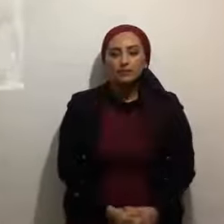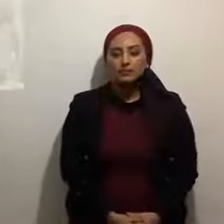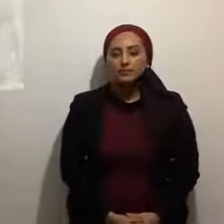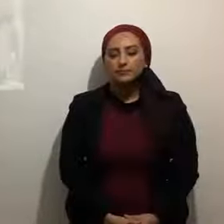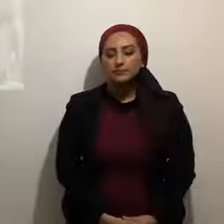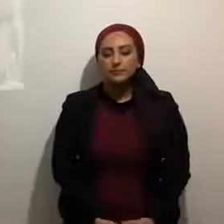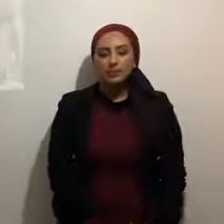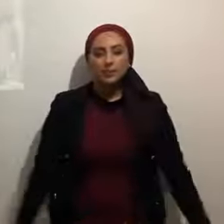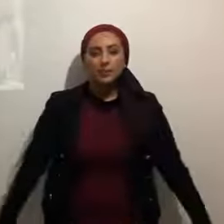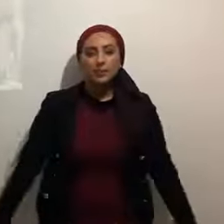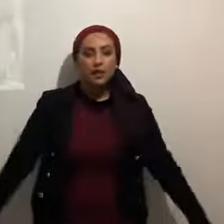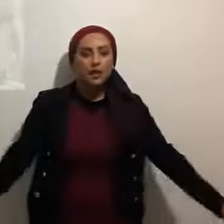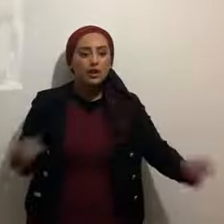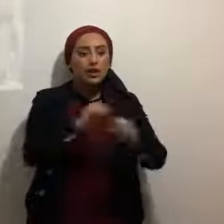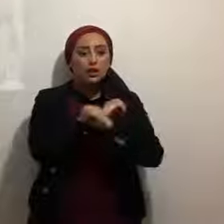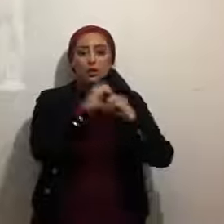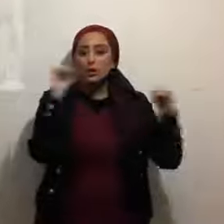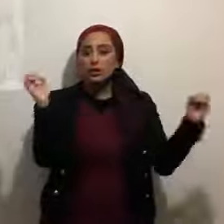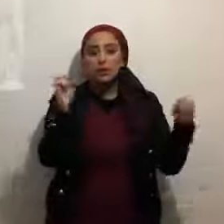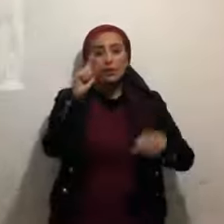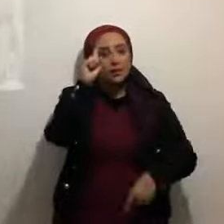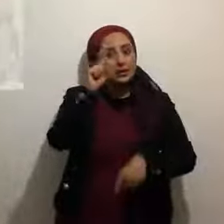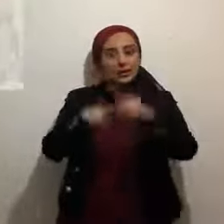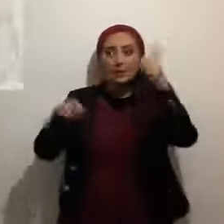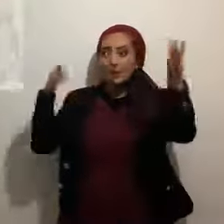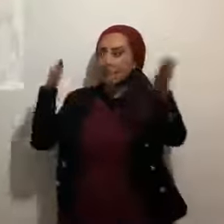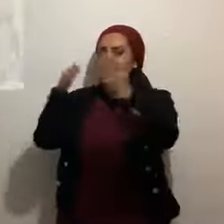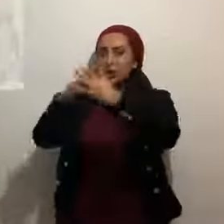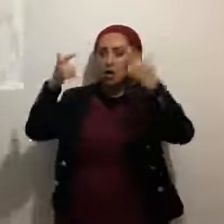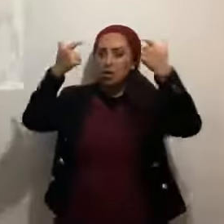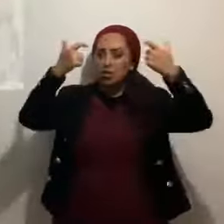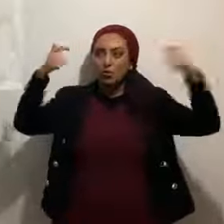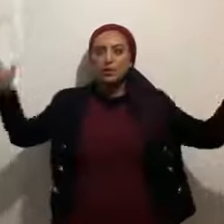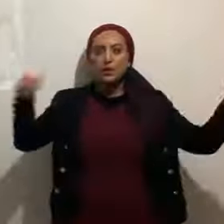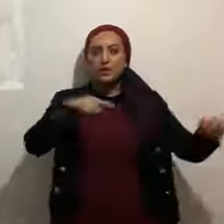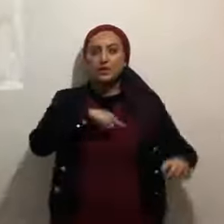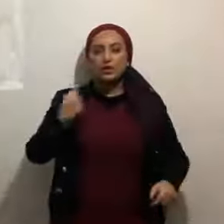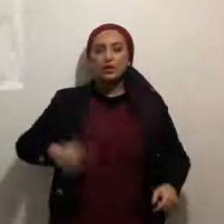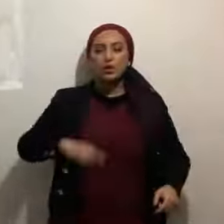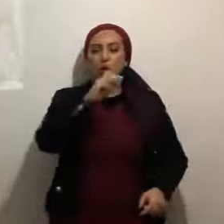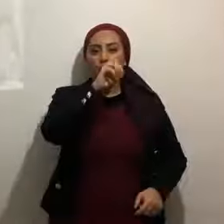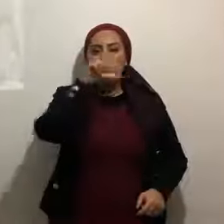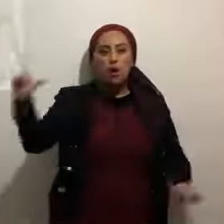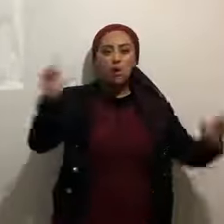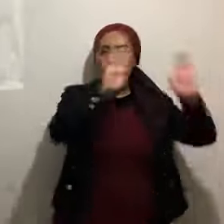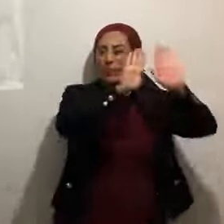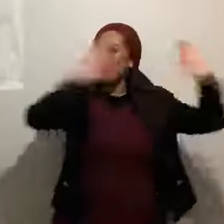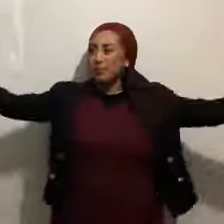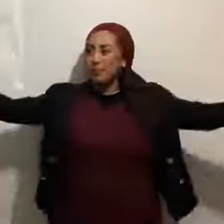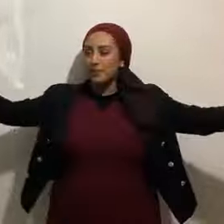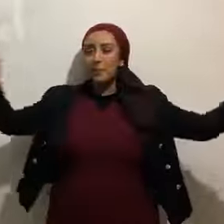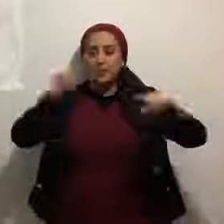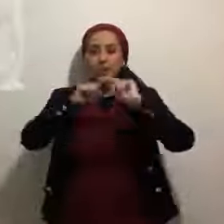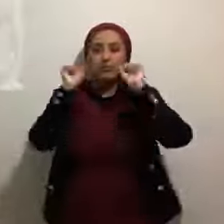Nadie había podido contra la gran muralla china, pero lo lograron. Lo